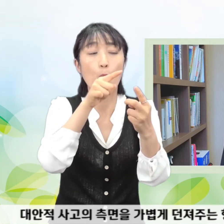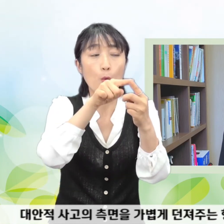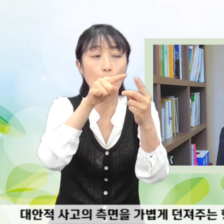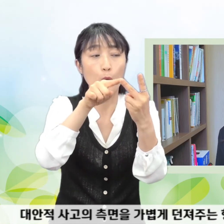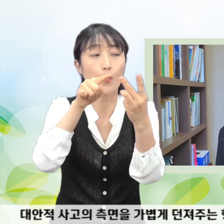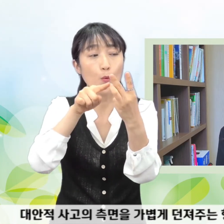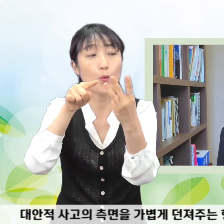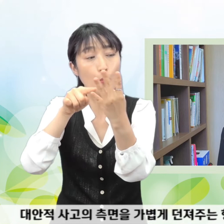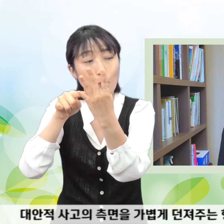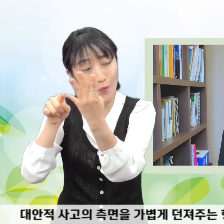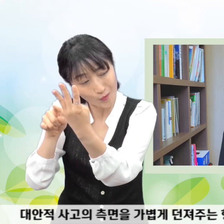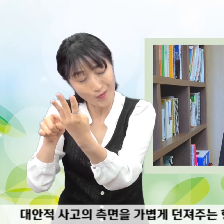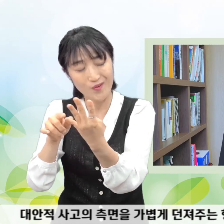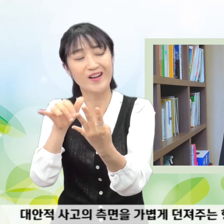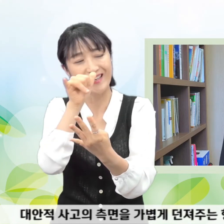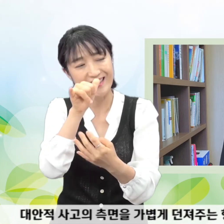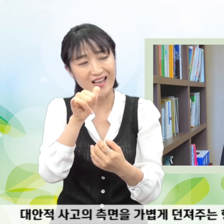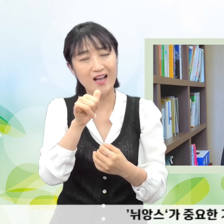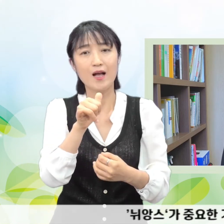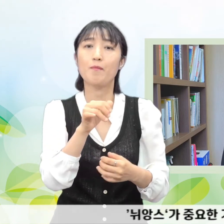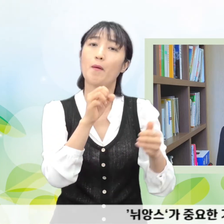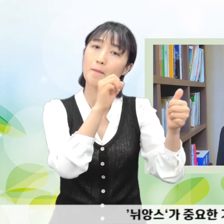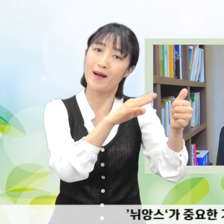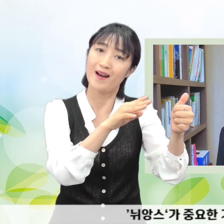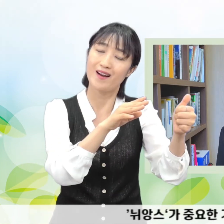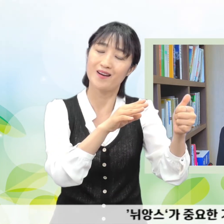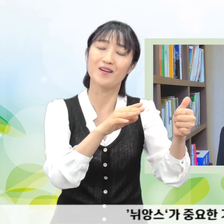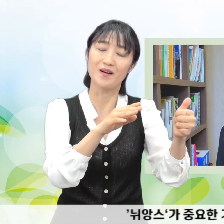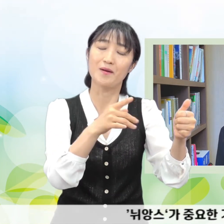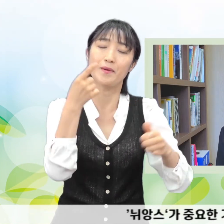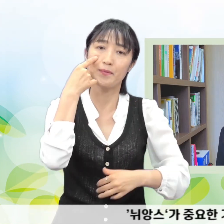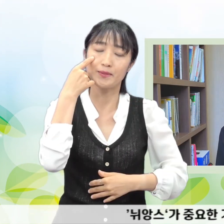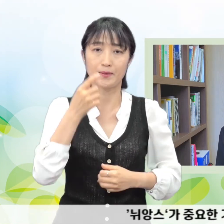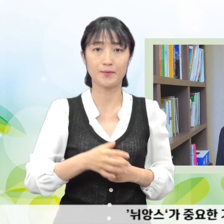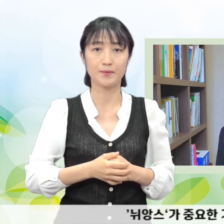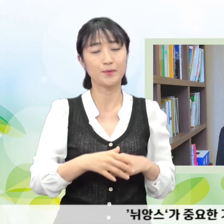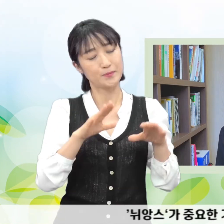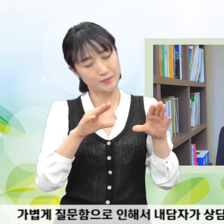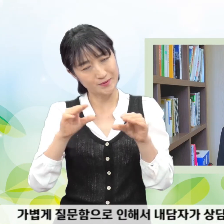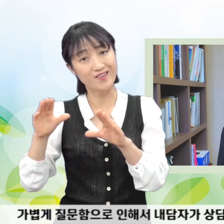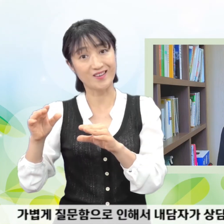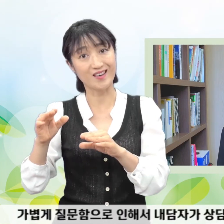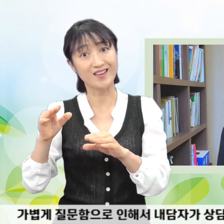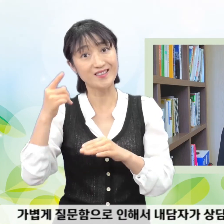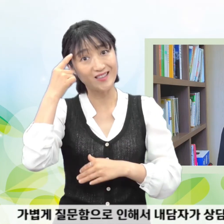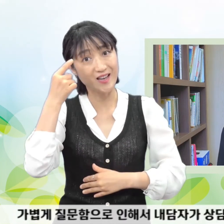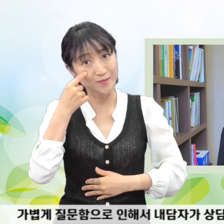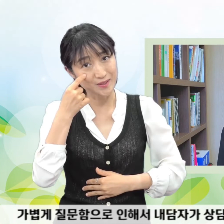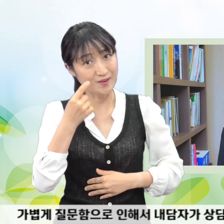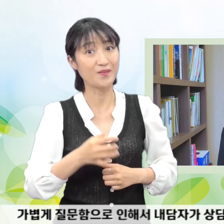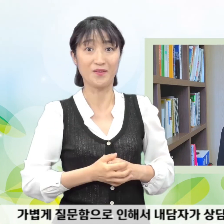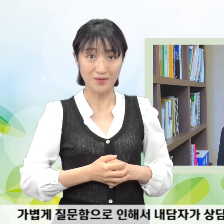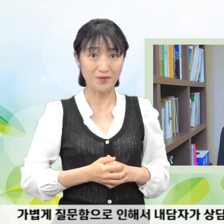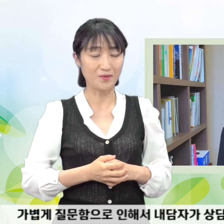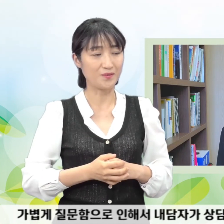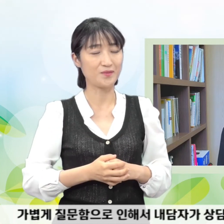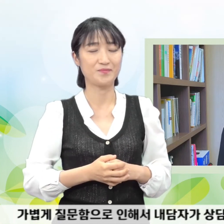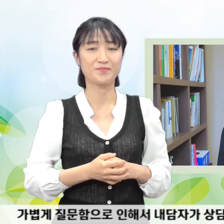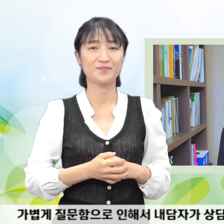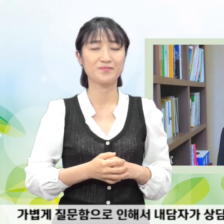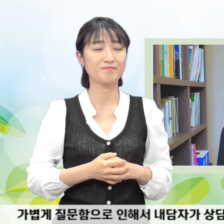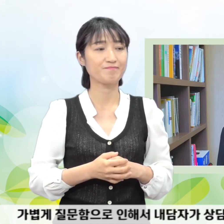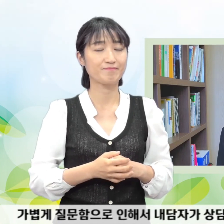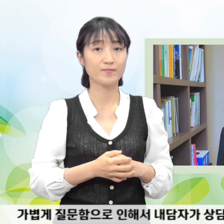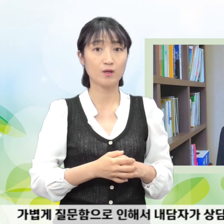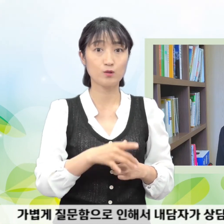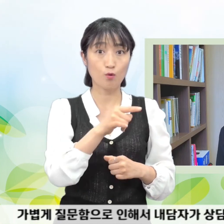형식으로 접근하는 것이 중요하다라고 합니다. 그러니까 이러한 뉘앙스가 중요한 거죠. 이럴 수도 있지 않을까요? 라고 가볍게